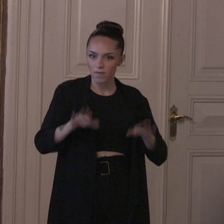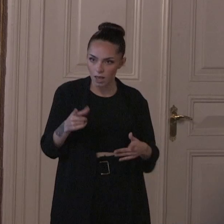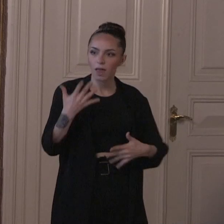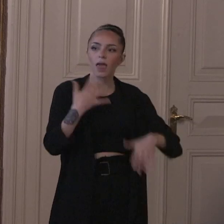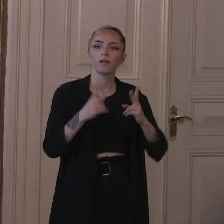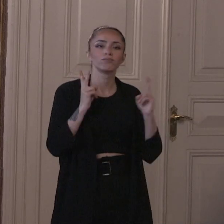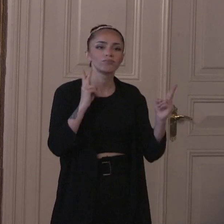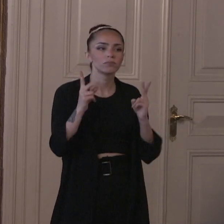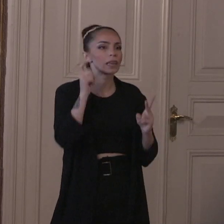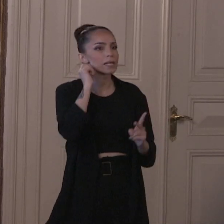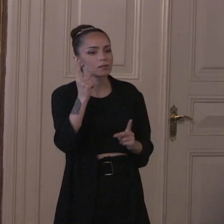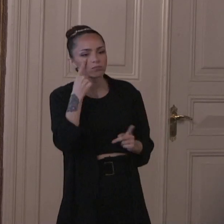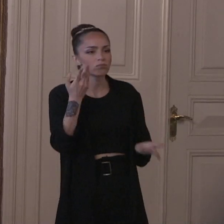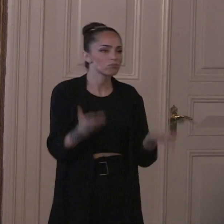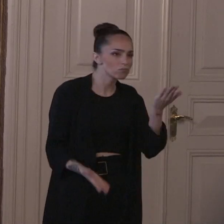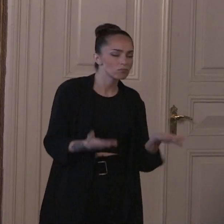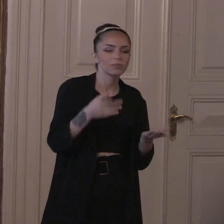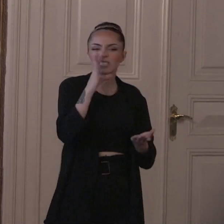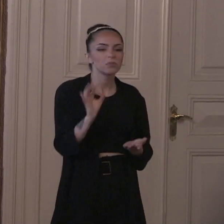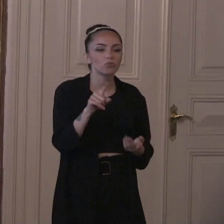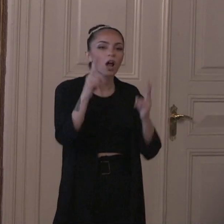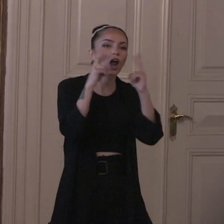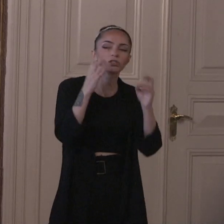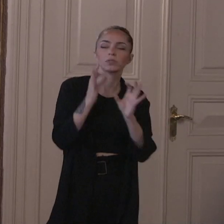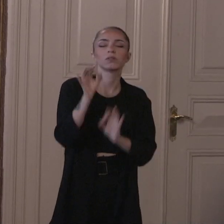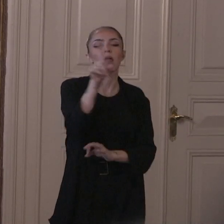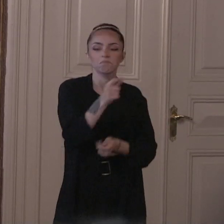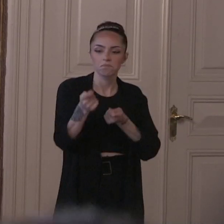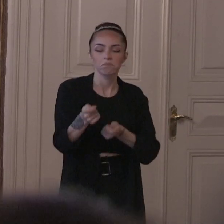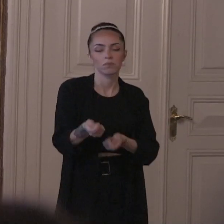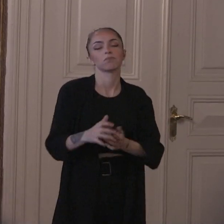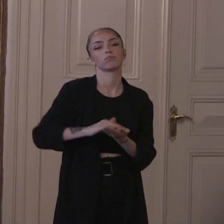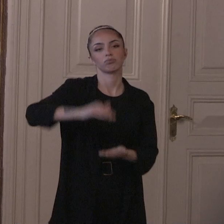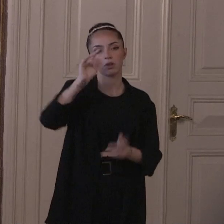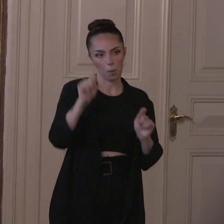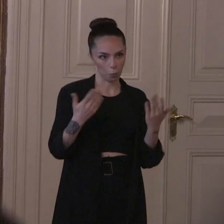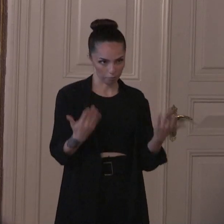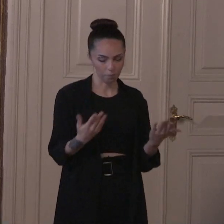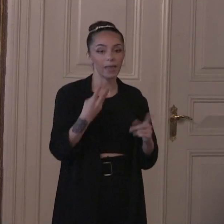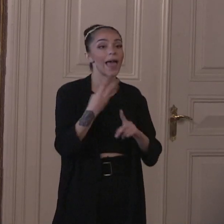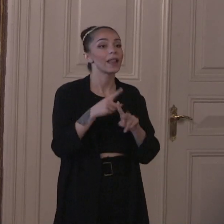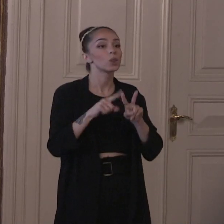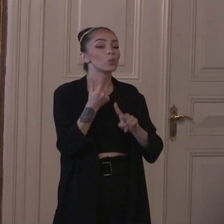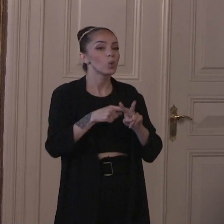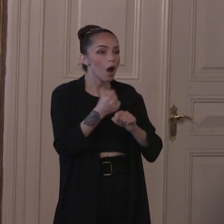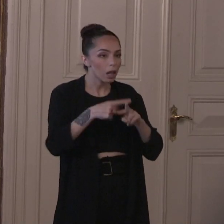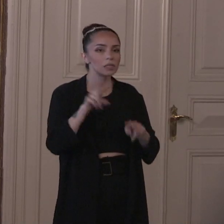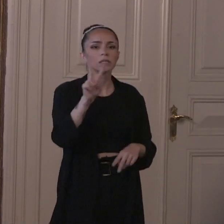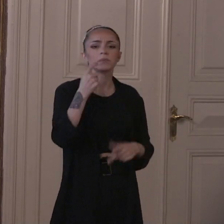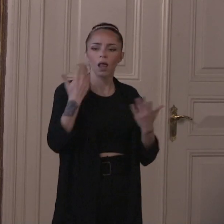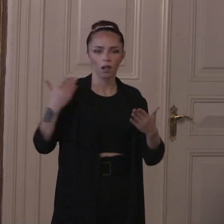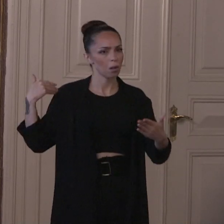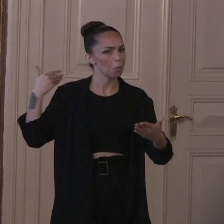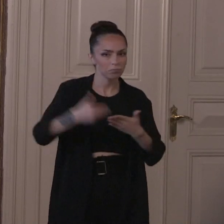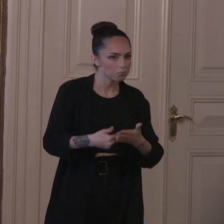disiplinler arası bir yaklaşımla ele alan araştırmacılar yetiştirmektedir. En Uygar geçtiğimiz 20 yılda engellilik alanında çalışan